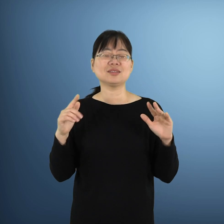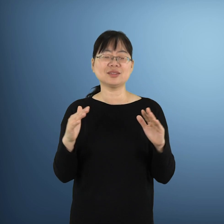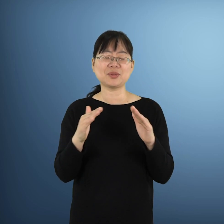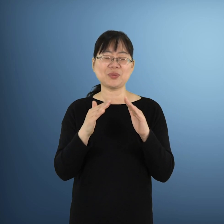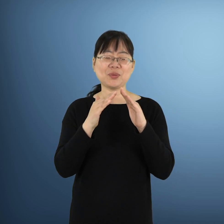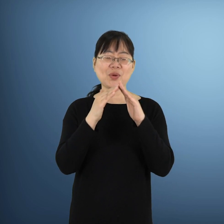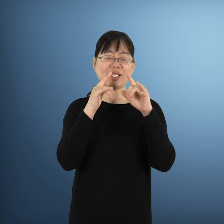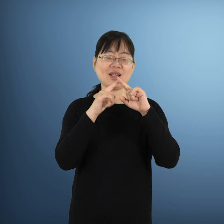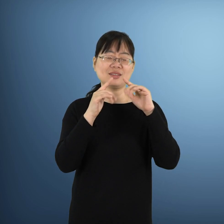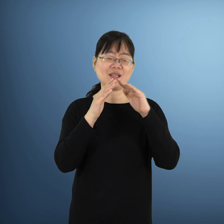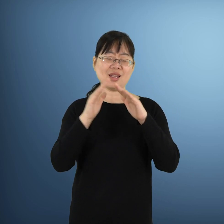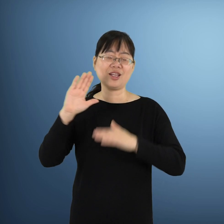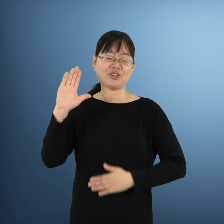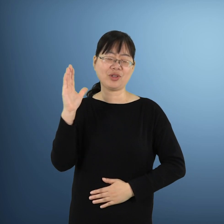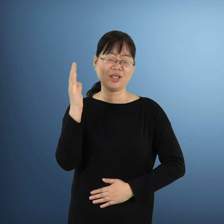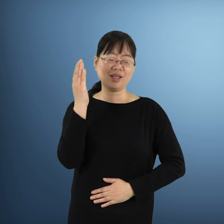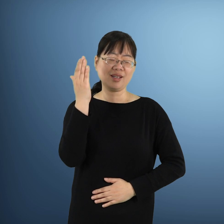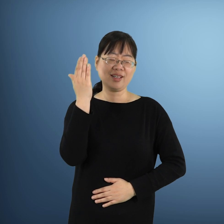교회를